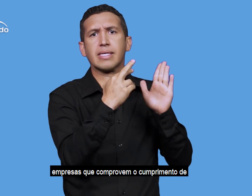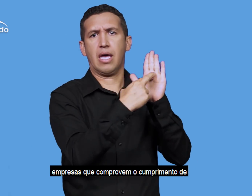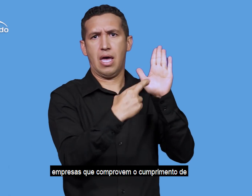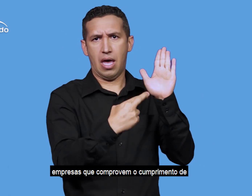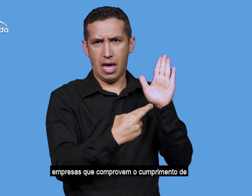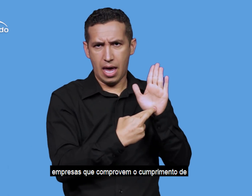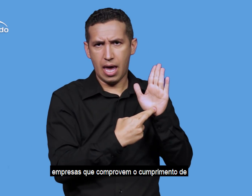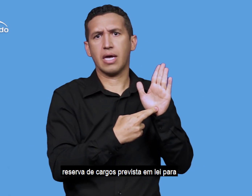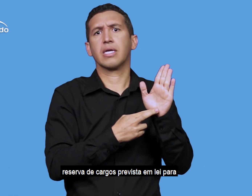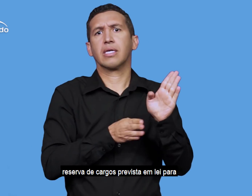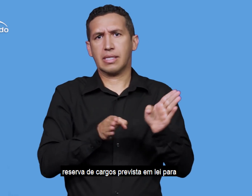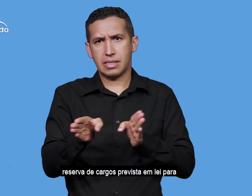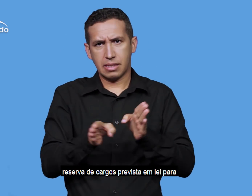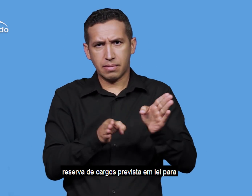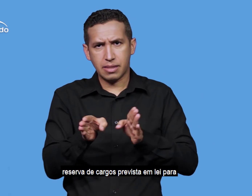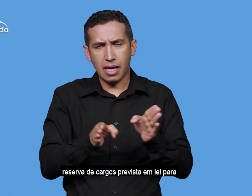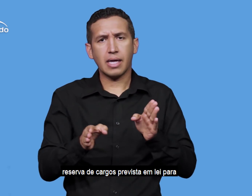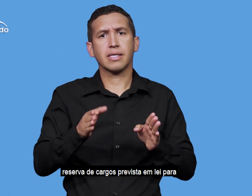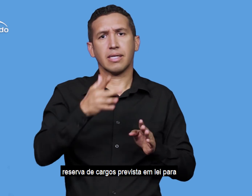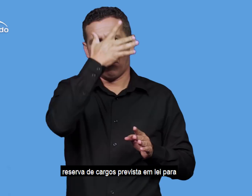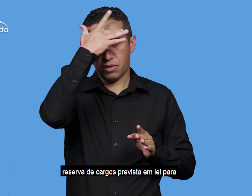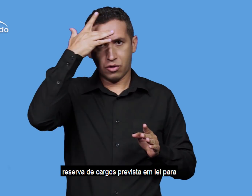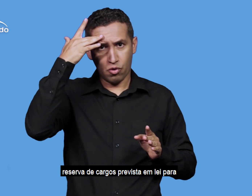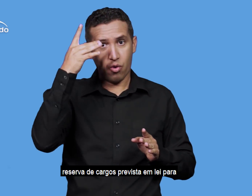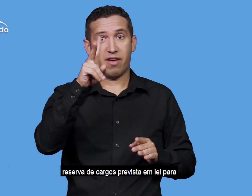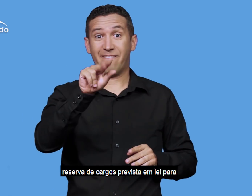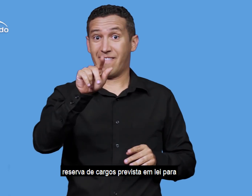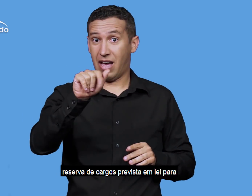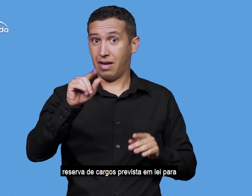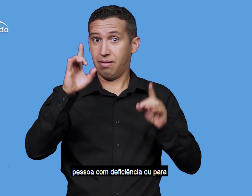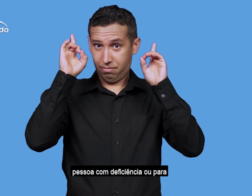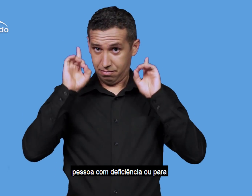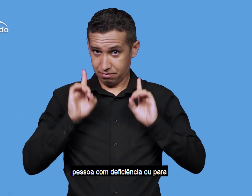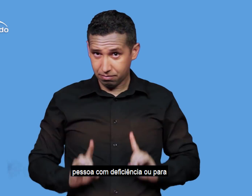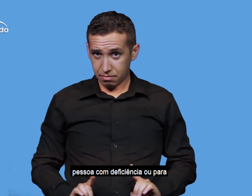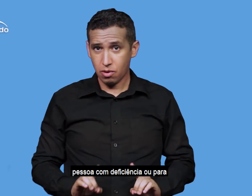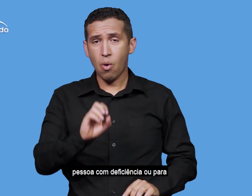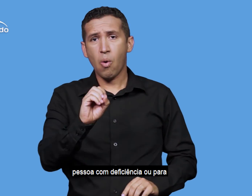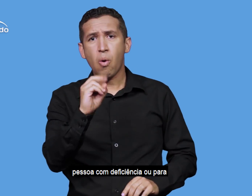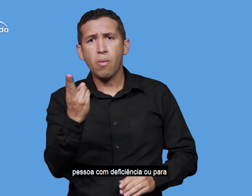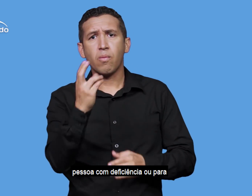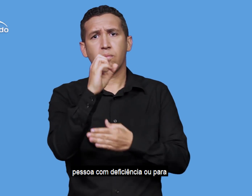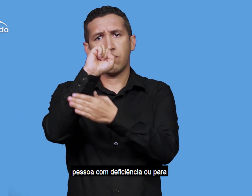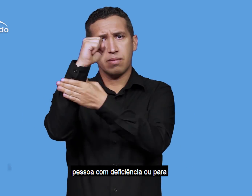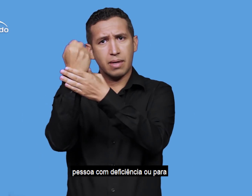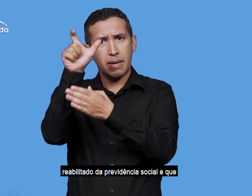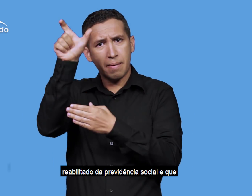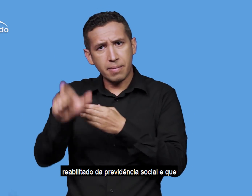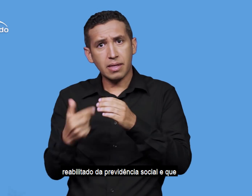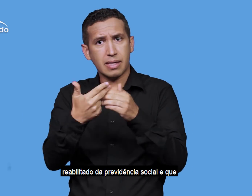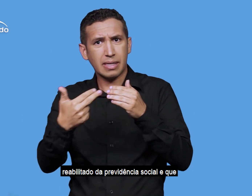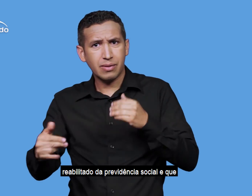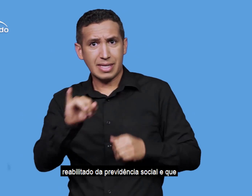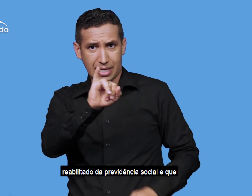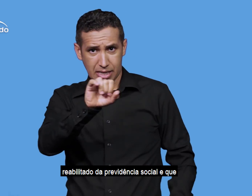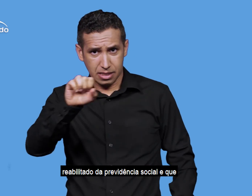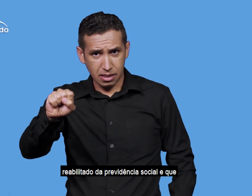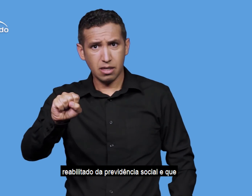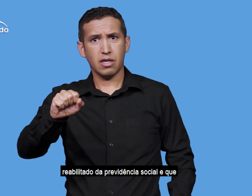de reserva de cargos prevista em lei para pessoa com deficiência ou para reabilitado da previdência social